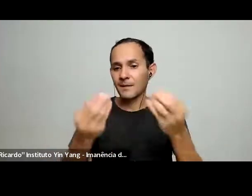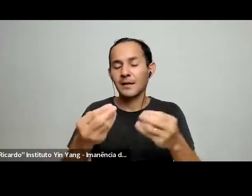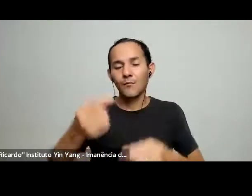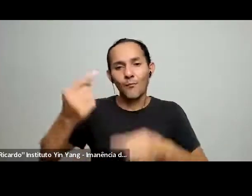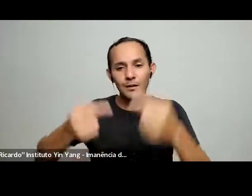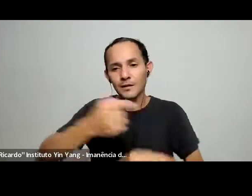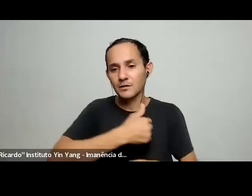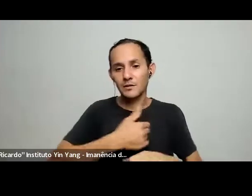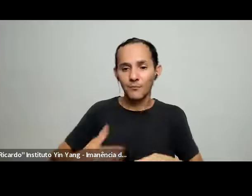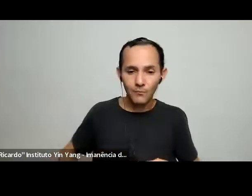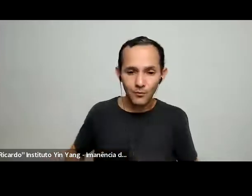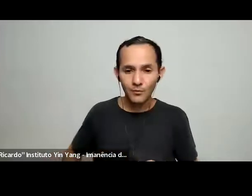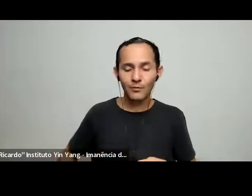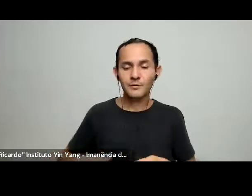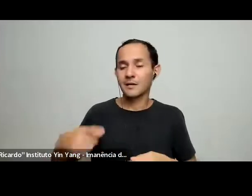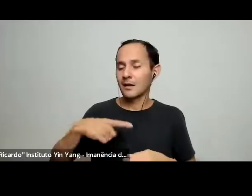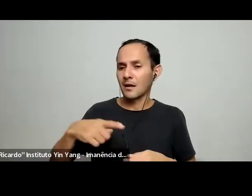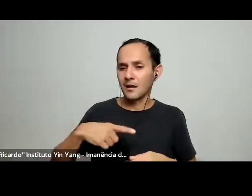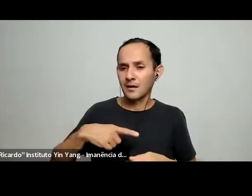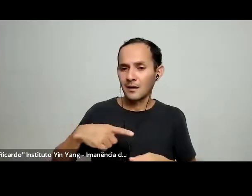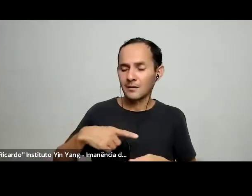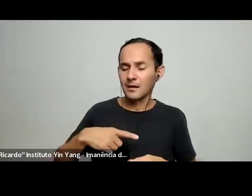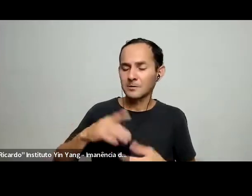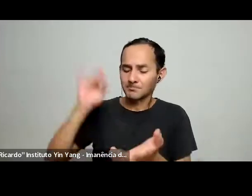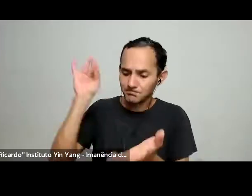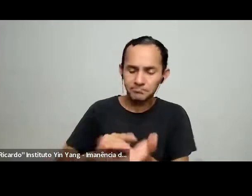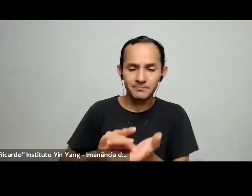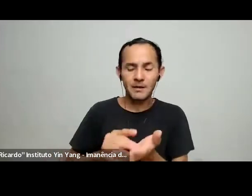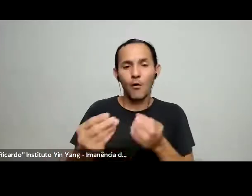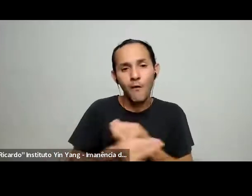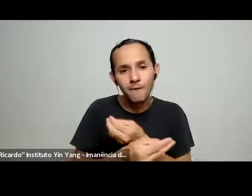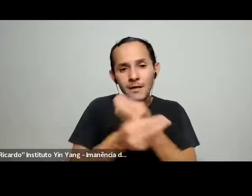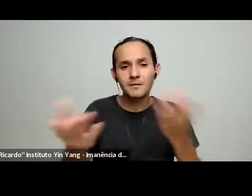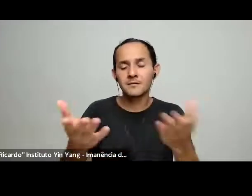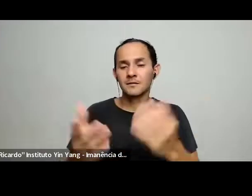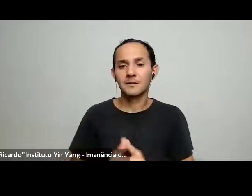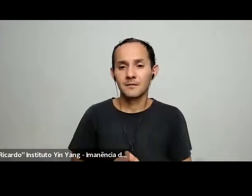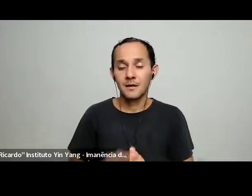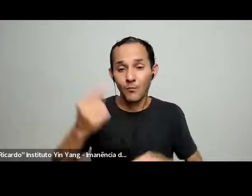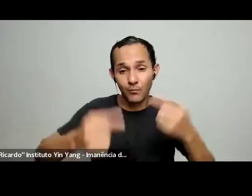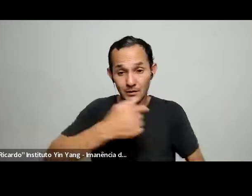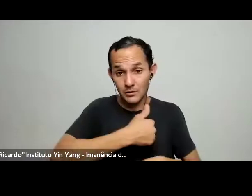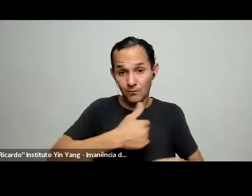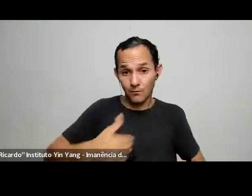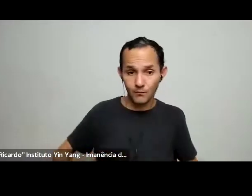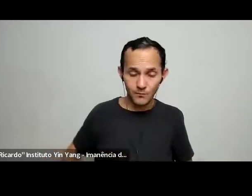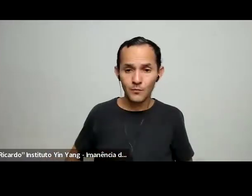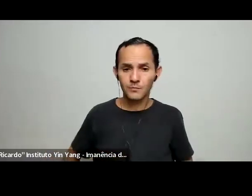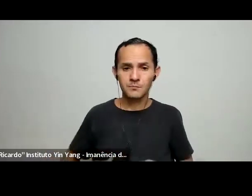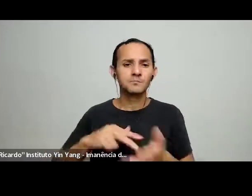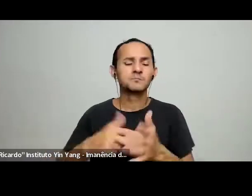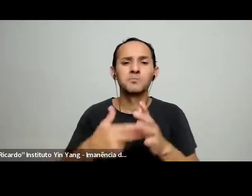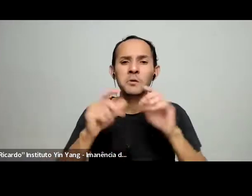públicas sejam oferecidas da forma que elas precisam ser oferecidas. Ou seja, toda política pública, ela